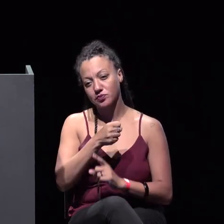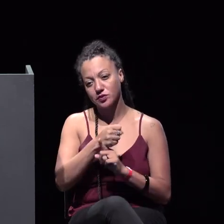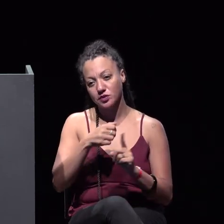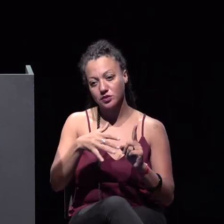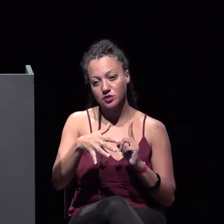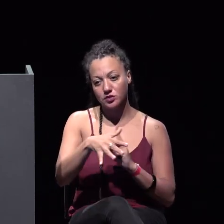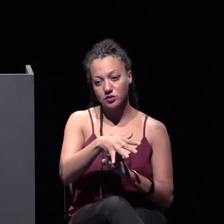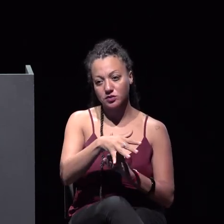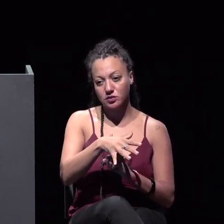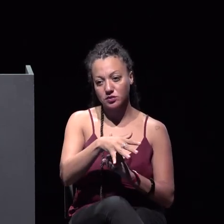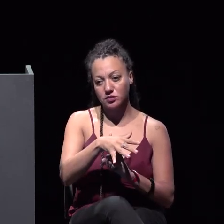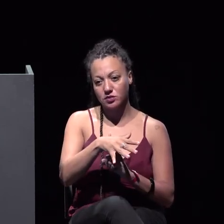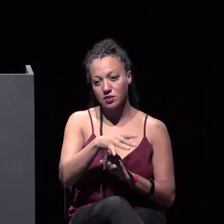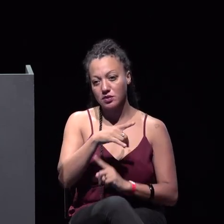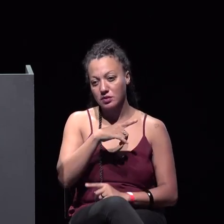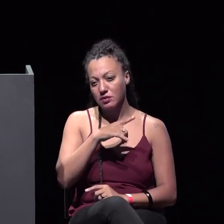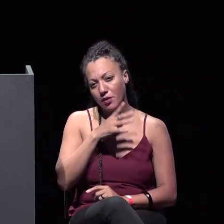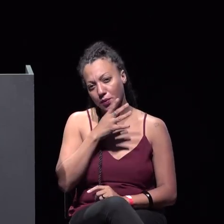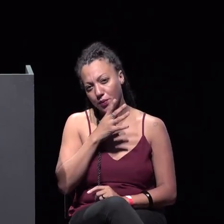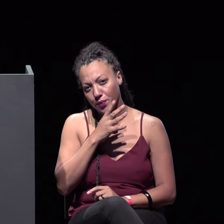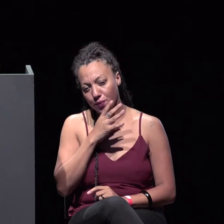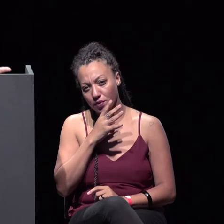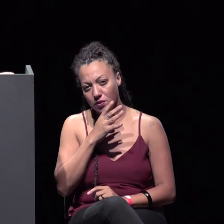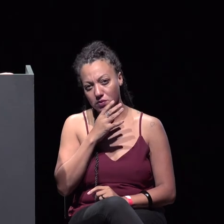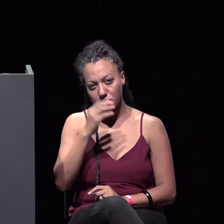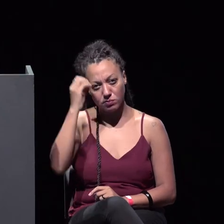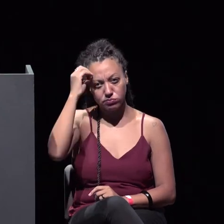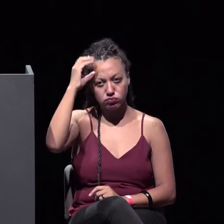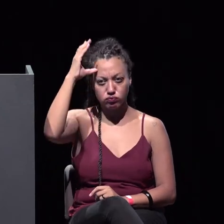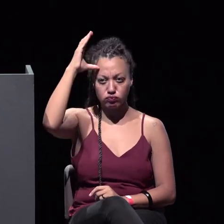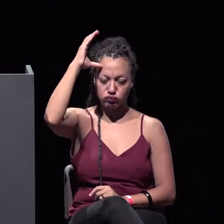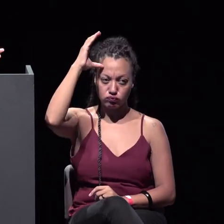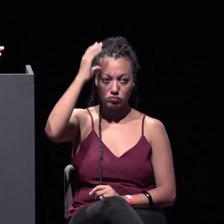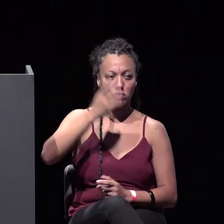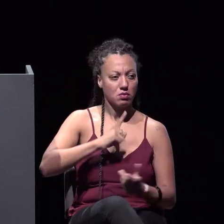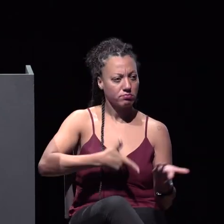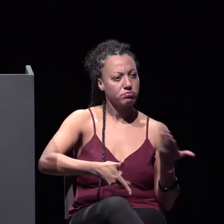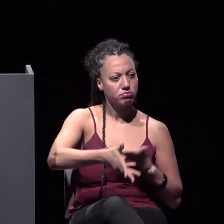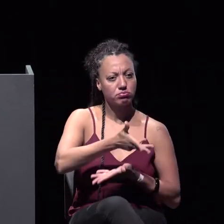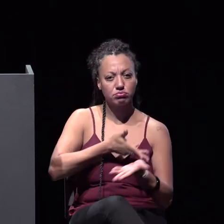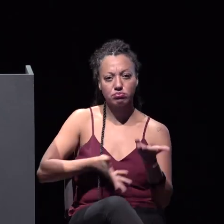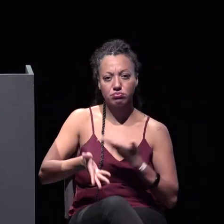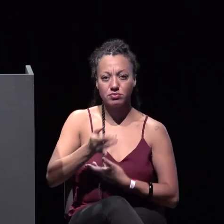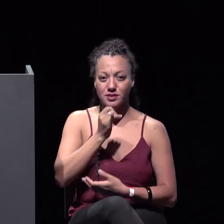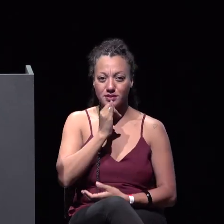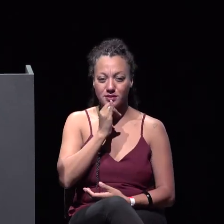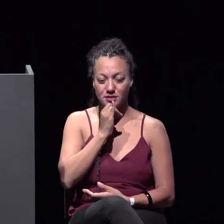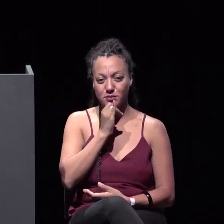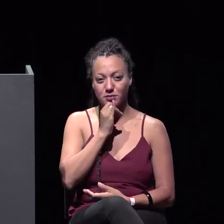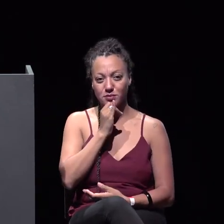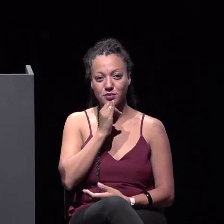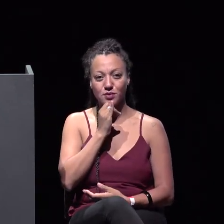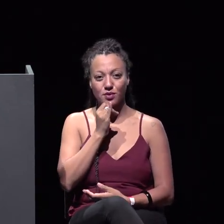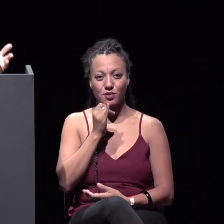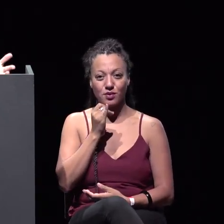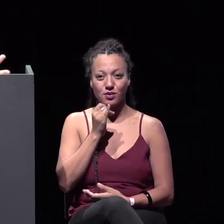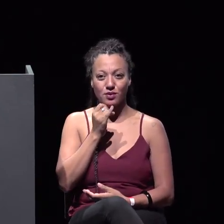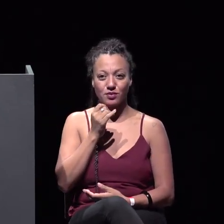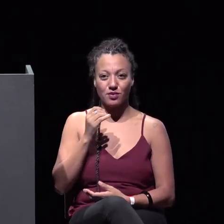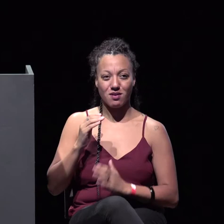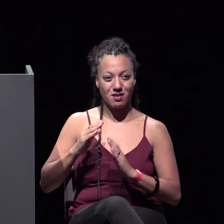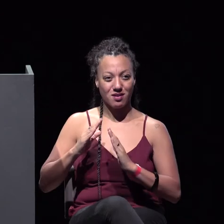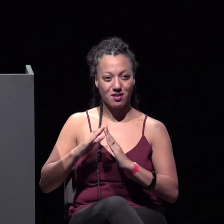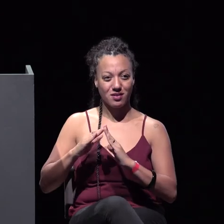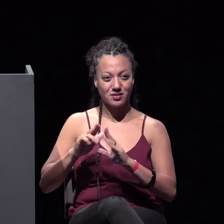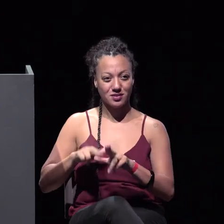aqui assim é todo o conhecimento ele é socializado então hoje por exemplo como roger bastide chamou né as casas de candomblé